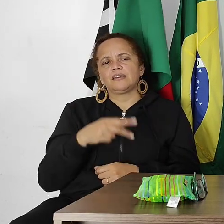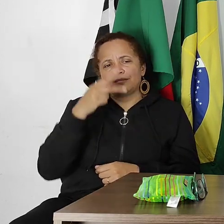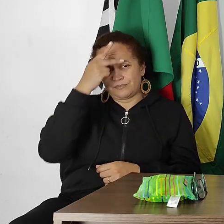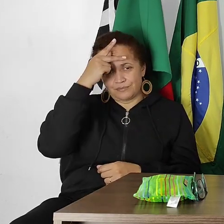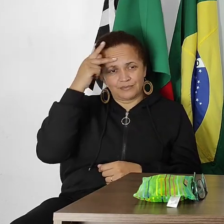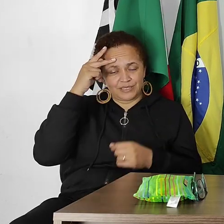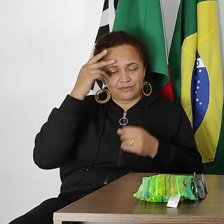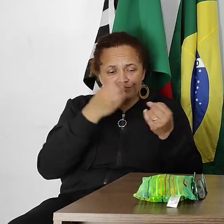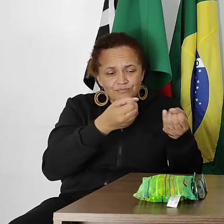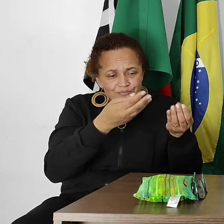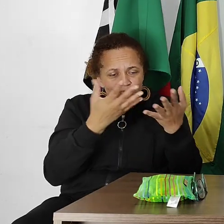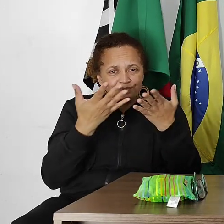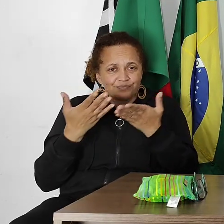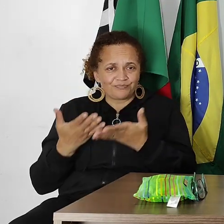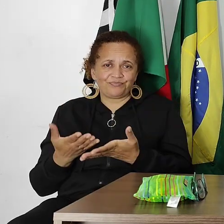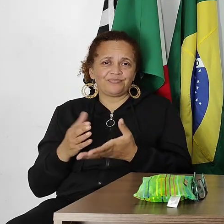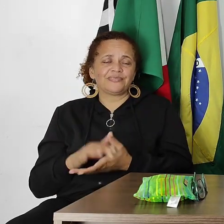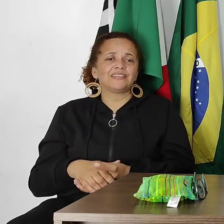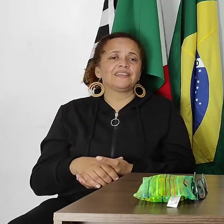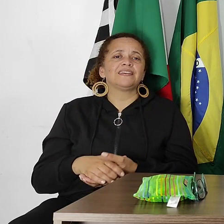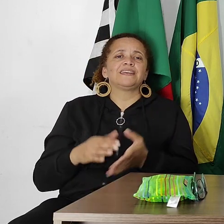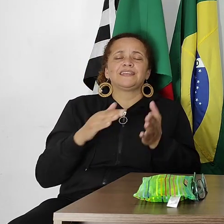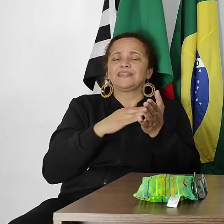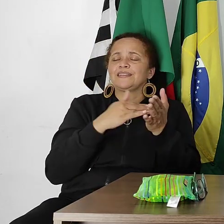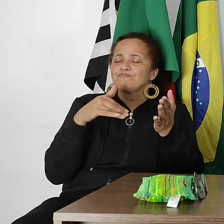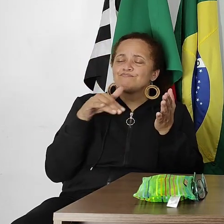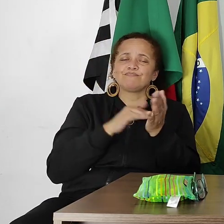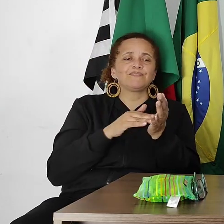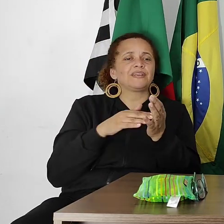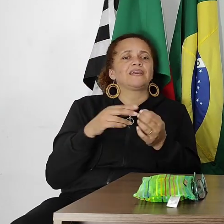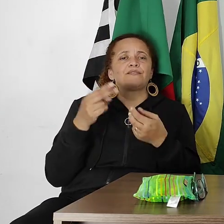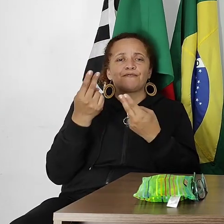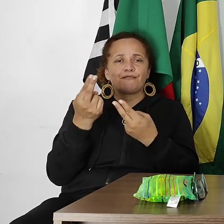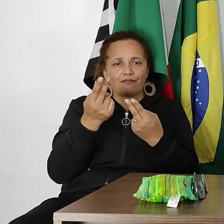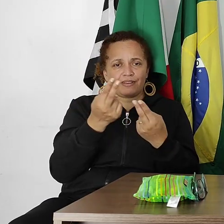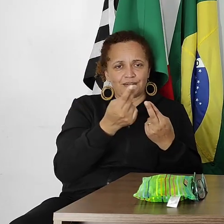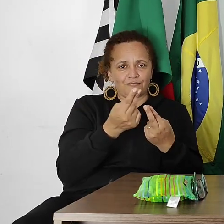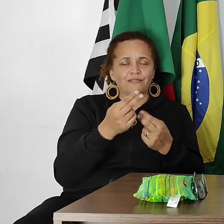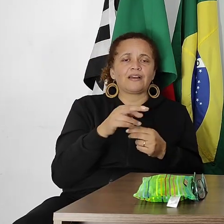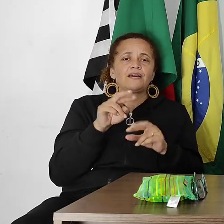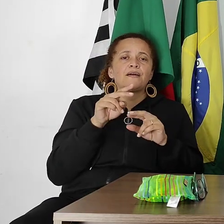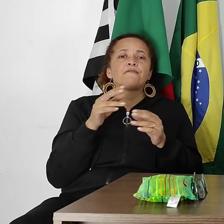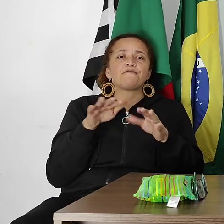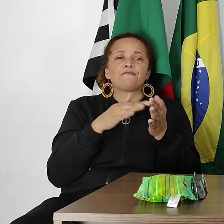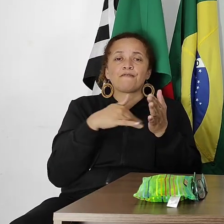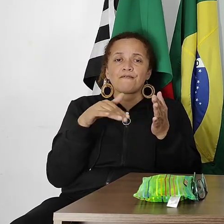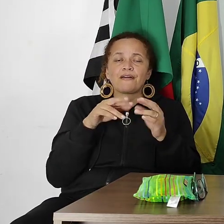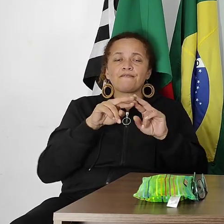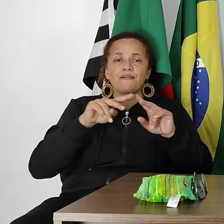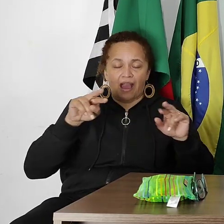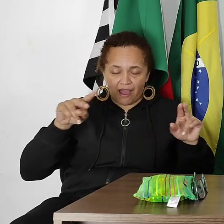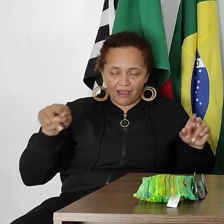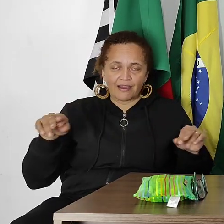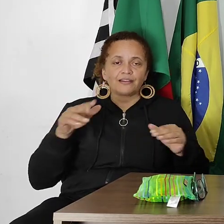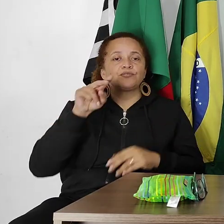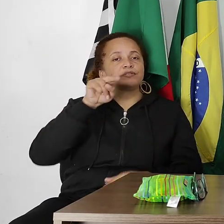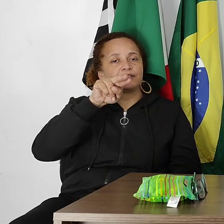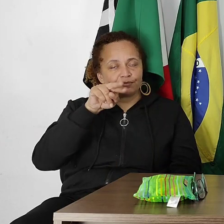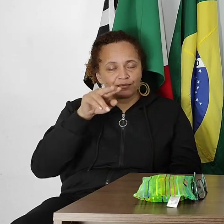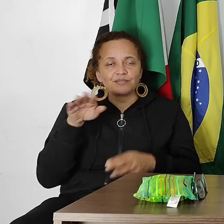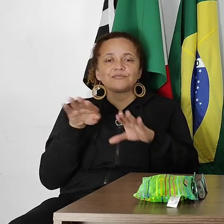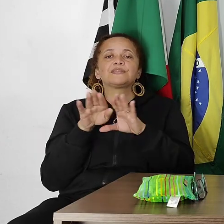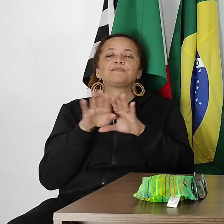e logo em seguida veio muito dos meus irmãos vieram para Cristo, né? Uns não congregavam nessa igreja, mas foram congregar